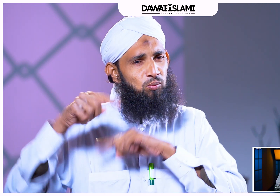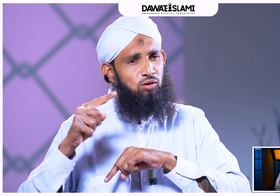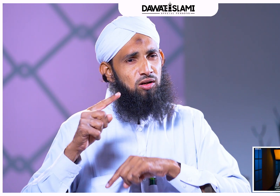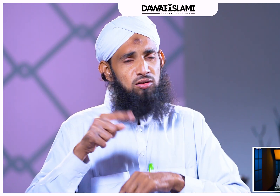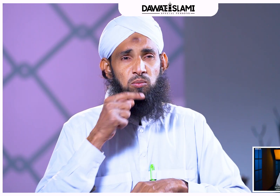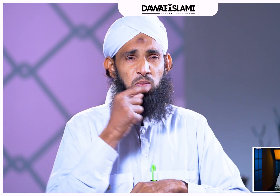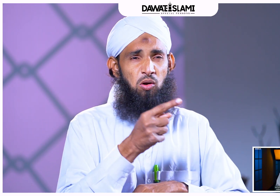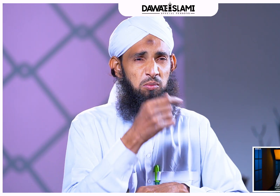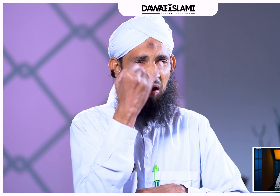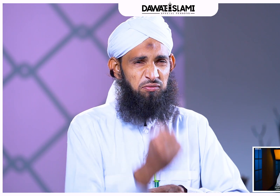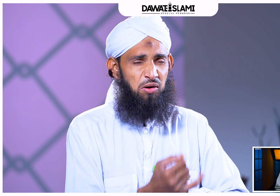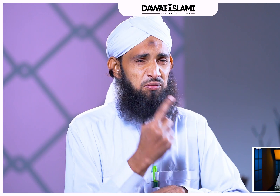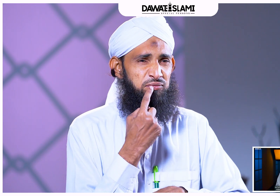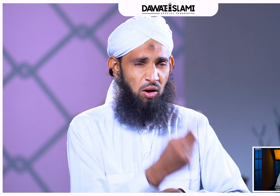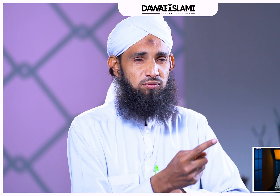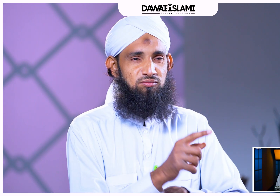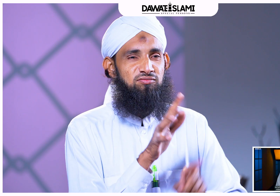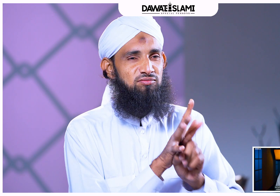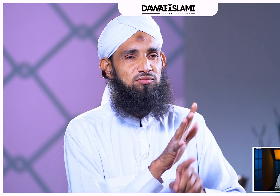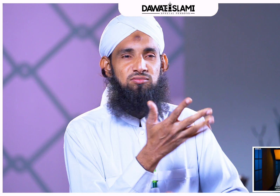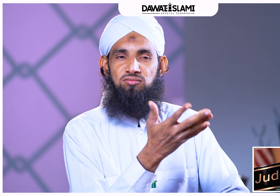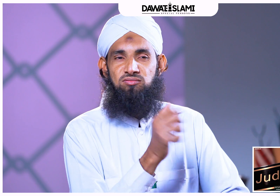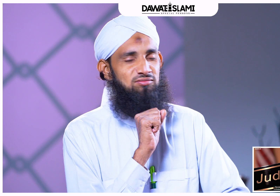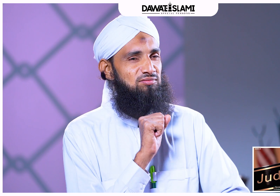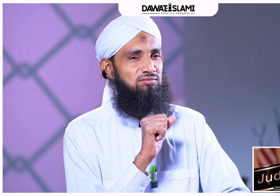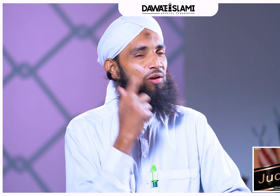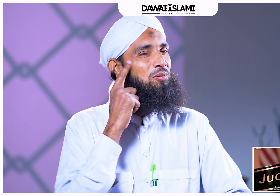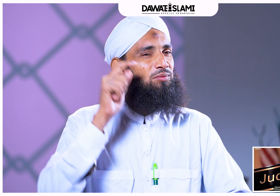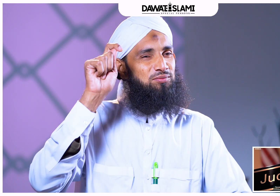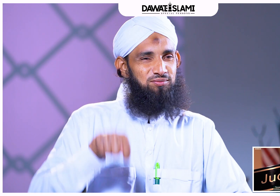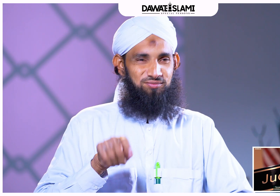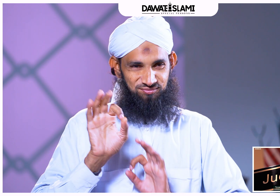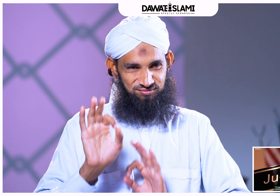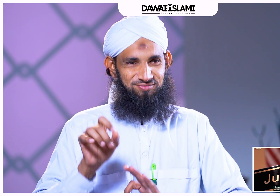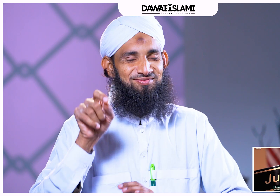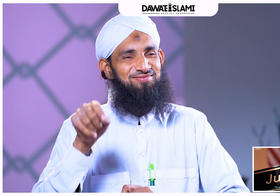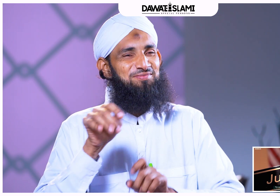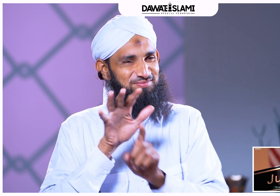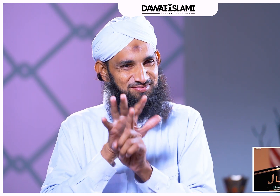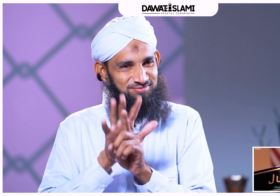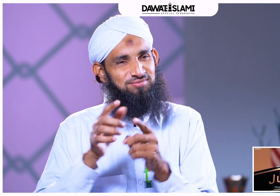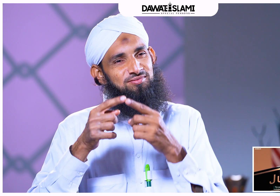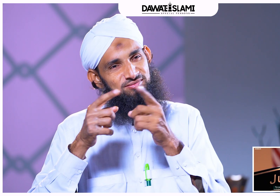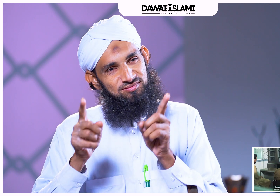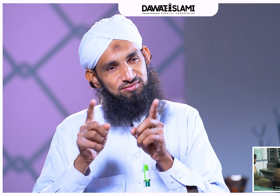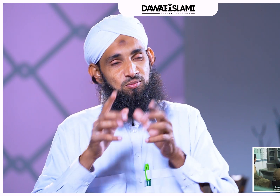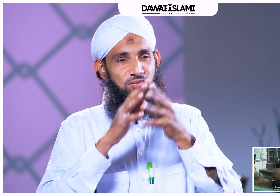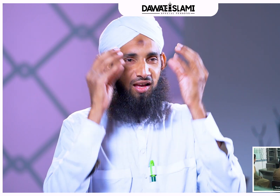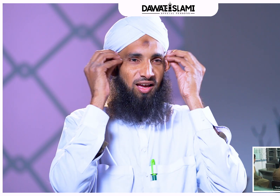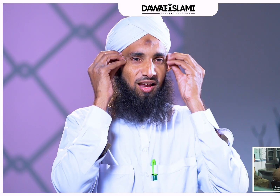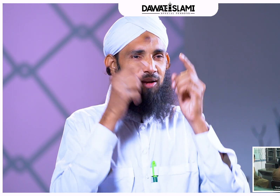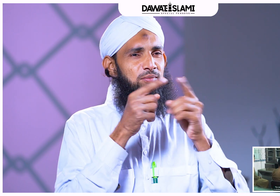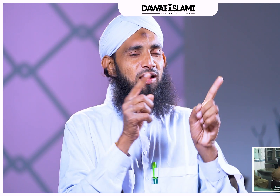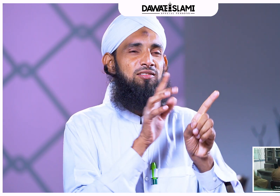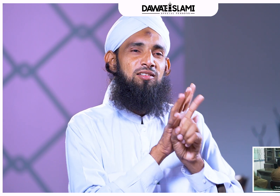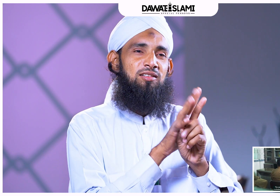کو بھی ڈیگریڈ کر کے یا ڈانٹ ڈپٹ کر کے اصلاح نہیں ہوتی۔ قاضی یعنی جج کے اصلاح کرنے کا انداز الگ ہے، عالم کا الگ